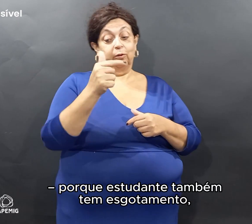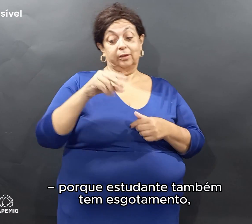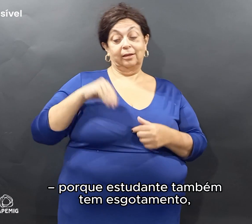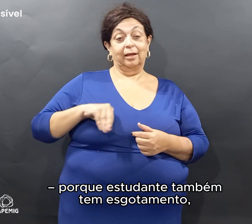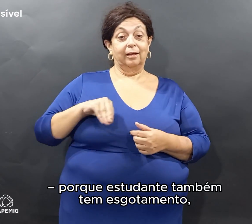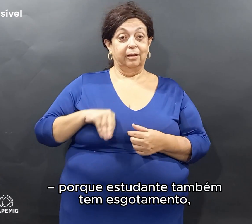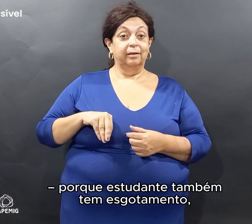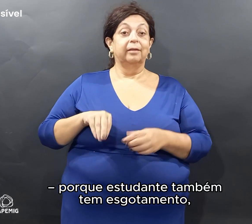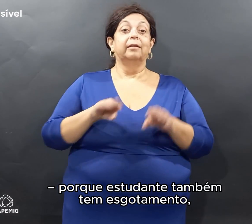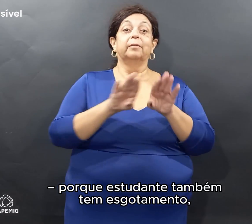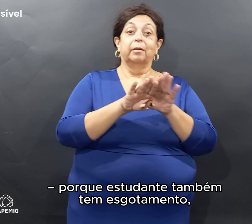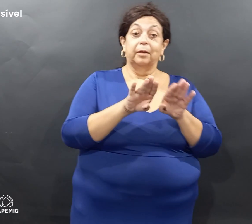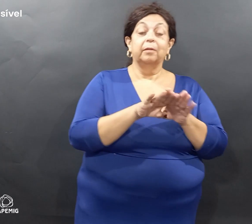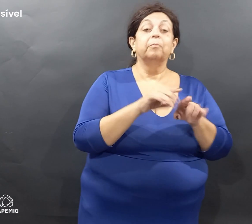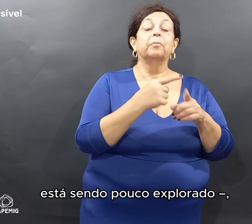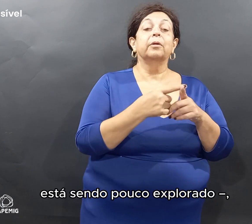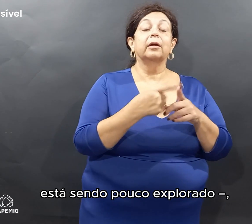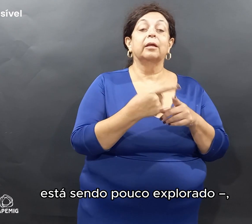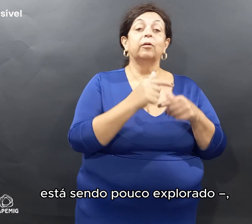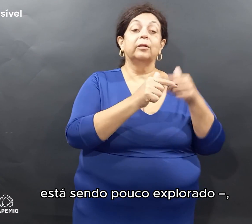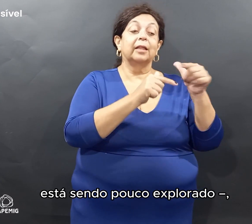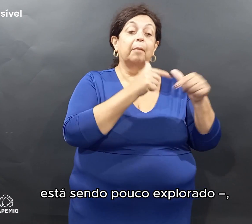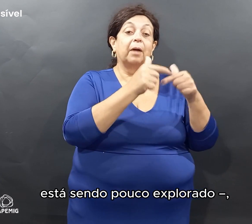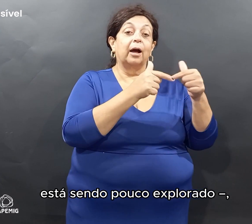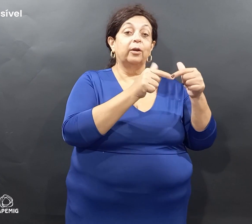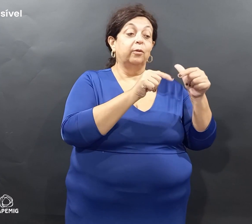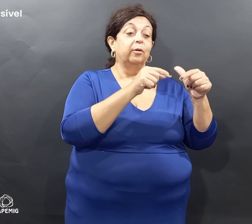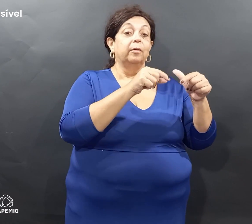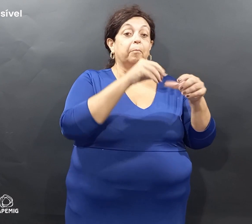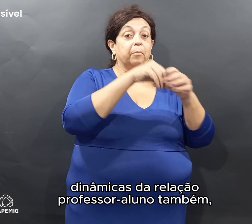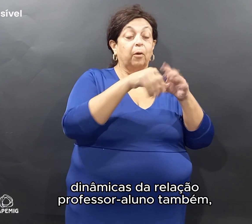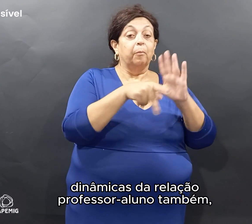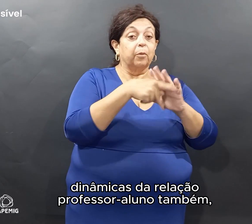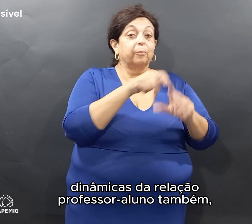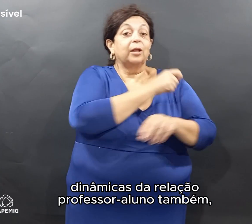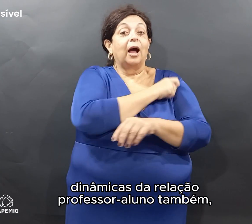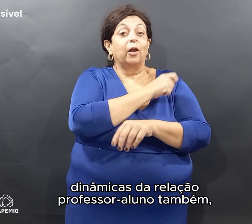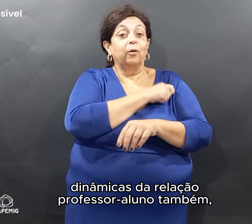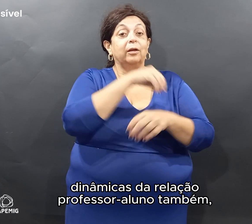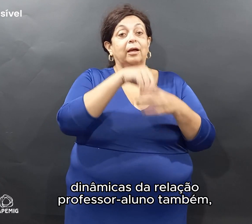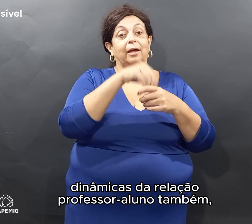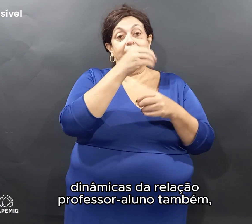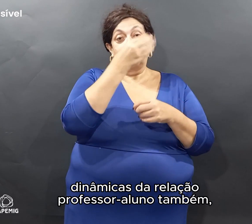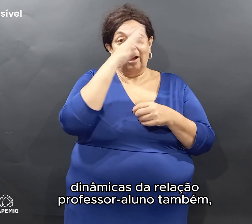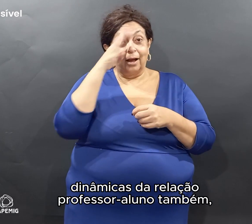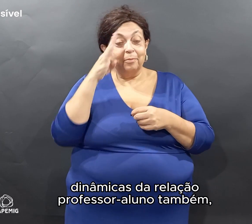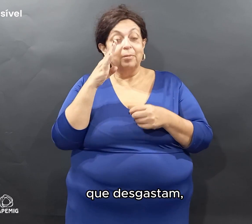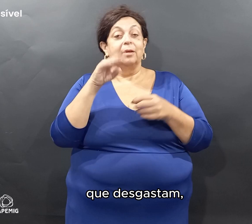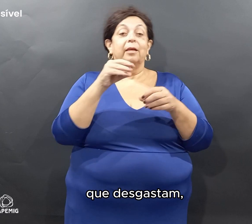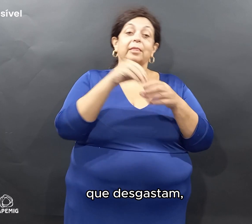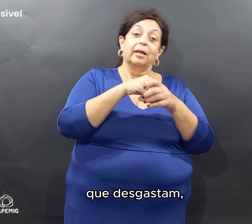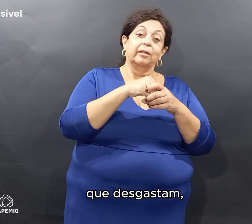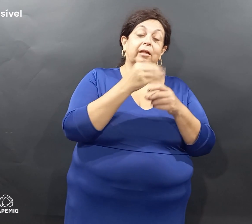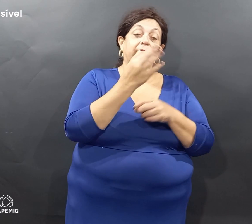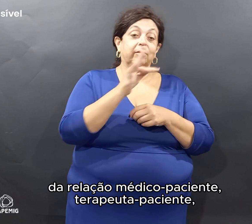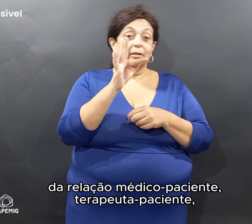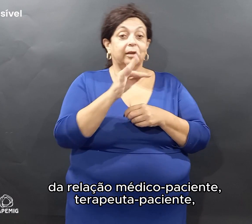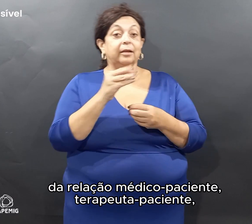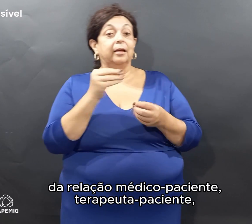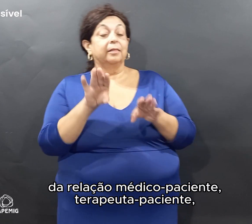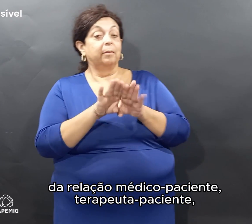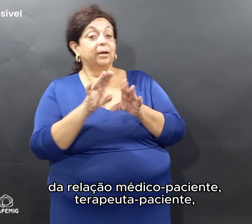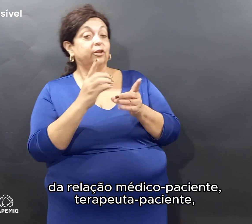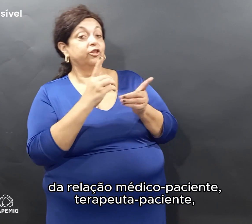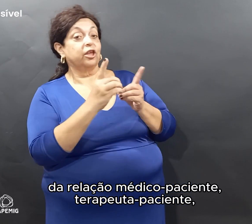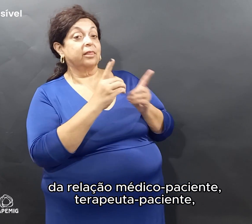porque estudante também tem esgotamento, está sendo pouco explorado. Dinâmicas da relação professor-aluno também que desgastam, da